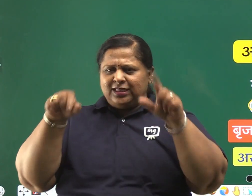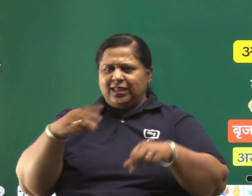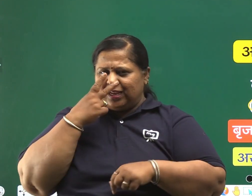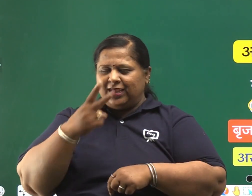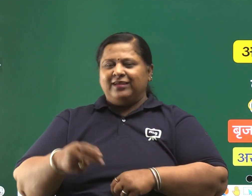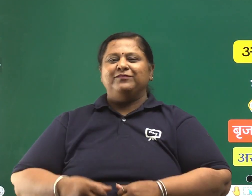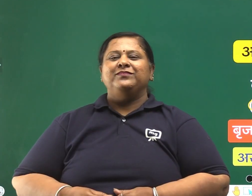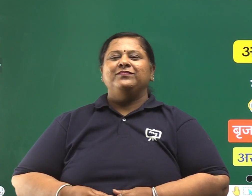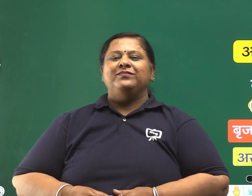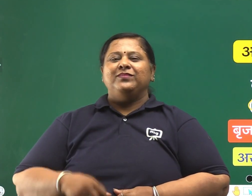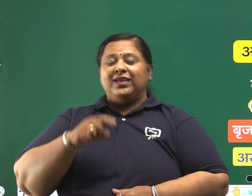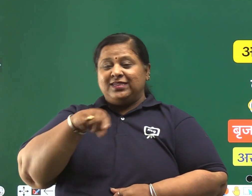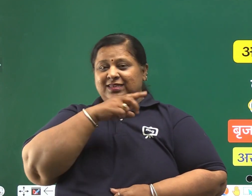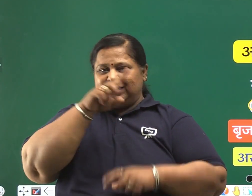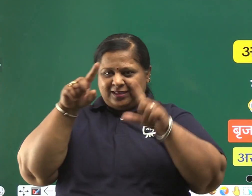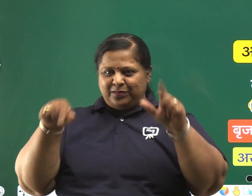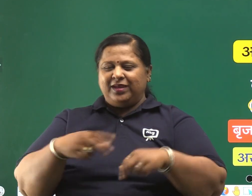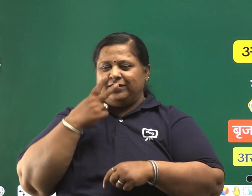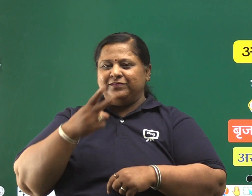हैं। इस चित्र में